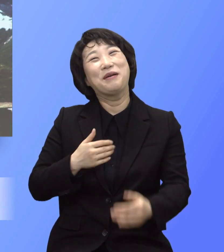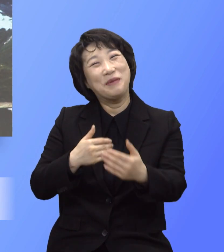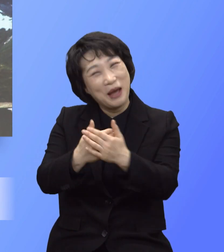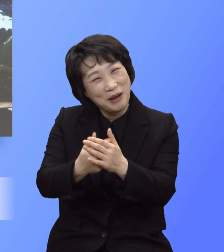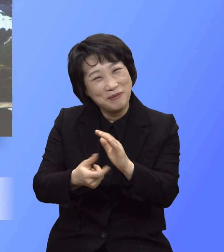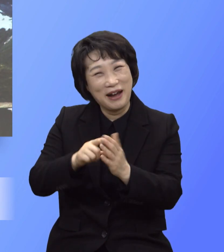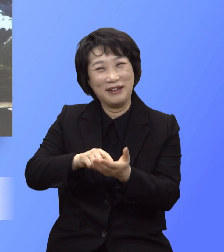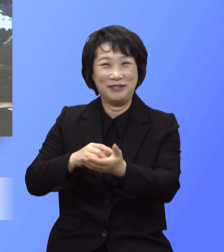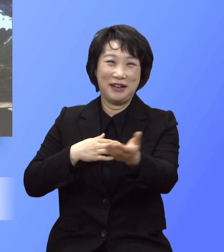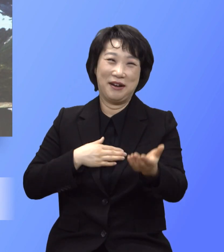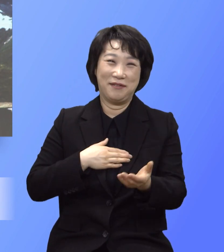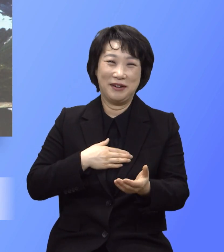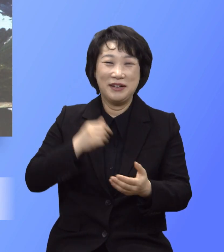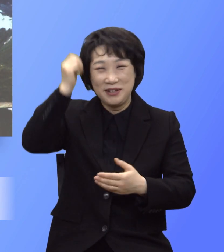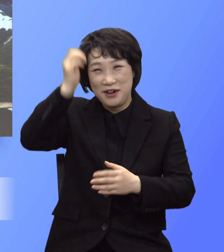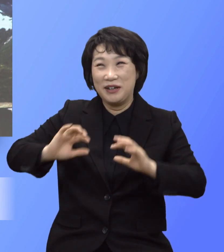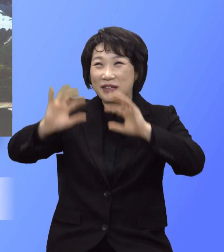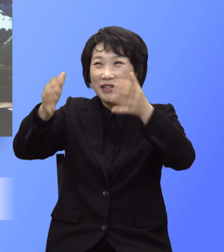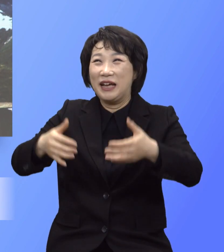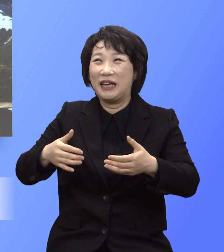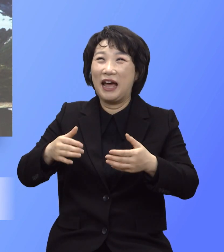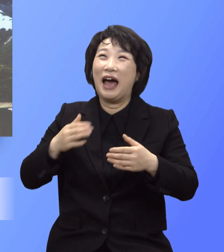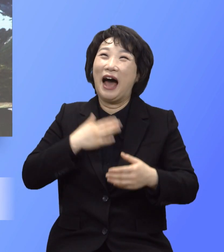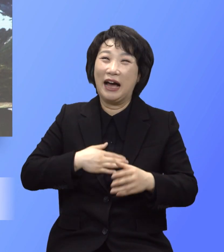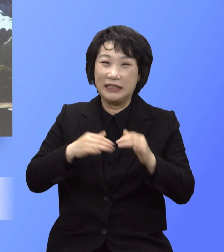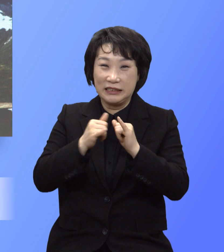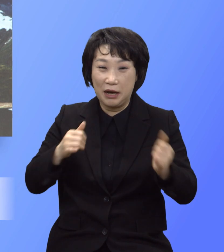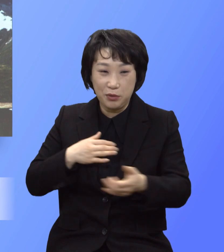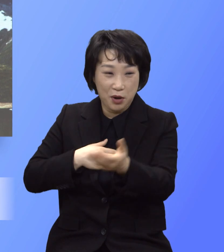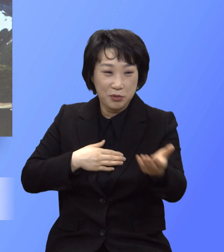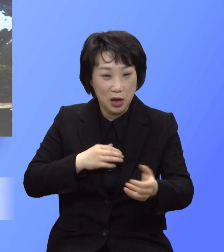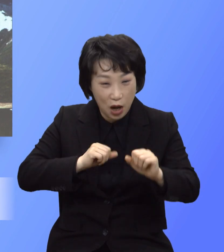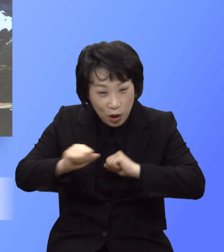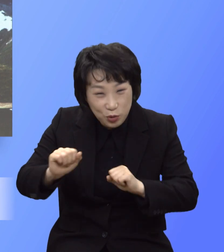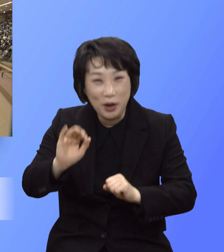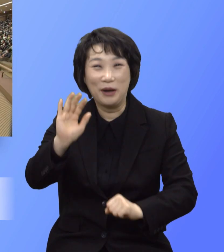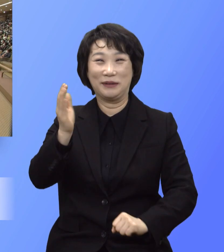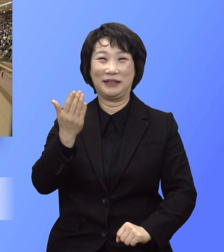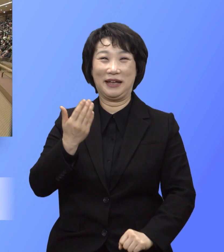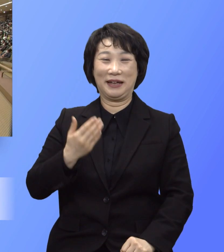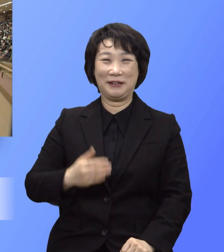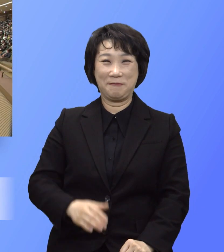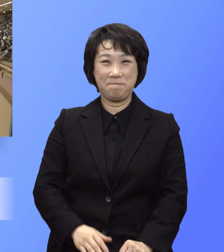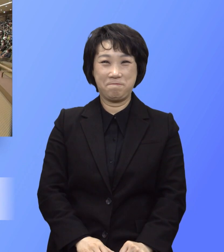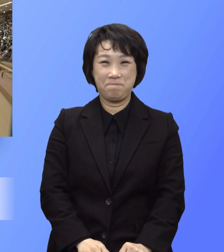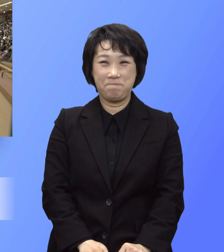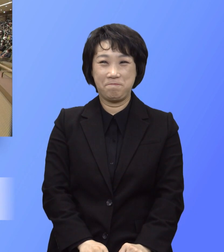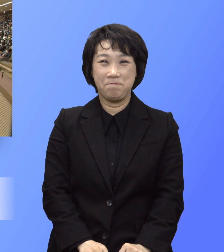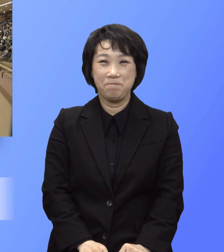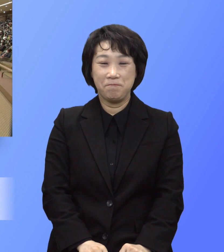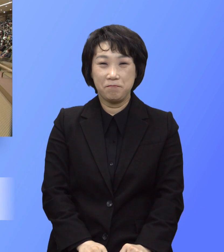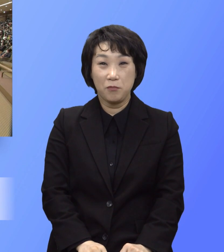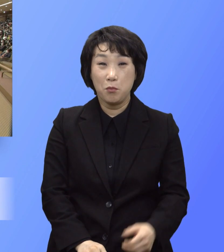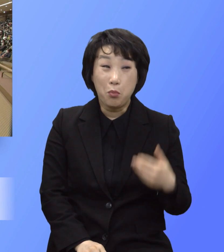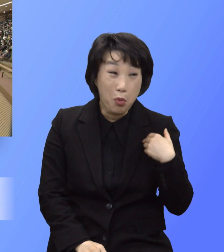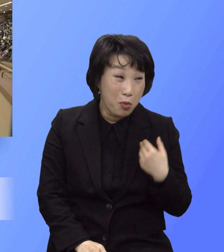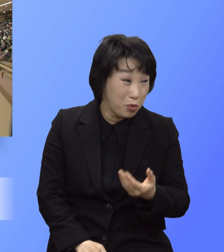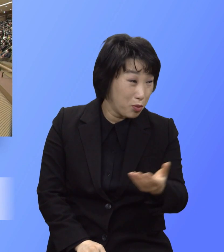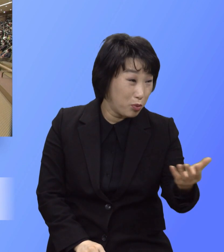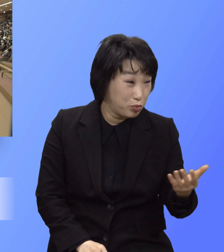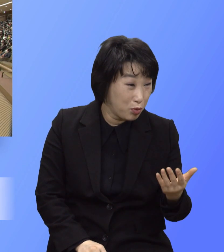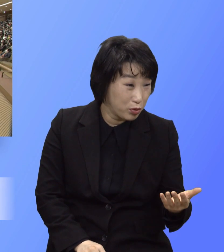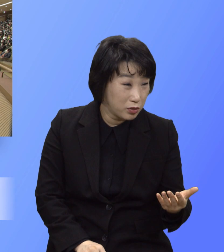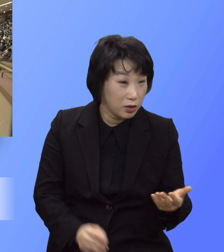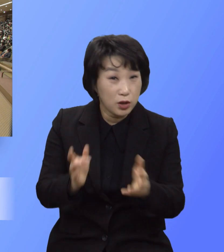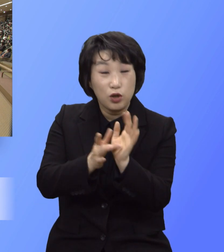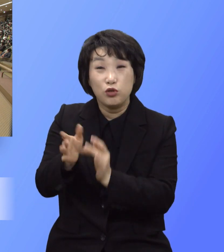만큼 영적 세계를 아는 사람은 행동하게 된다 그 말이야. 모르는 사람은